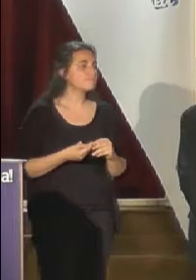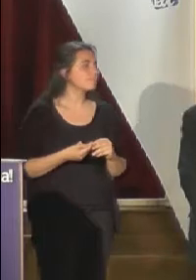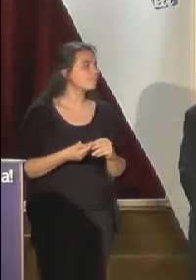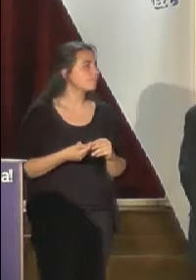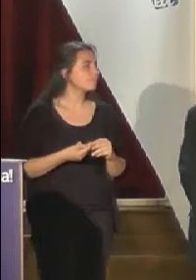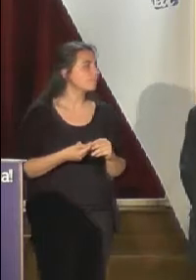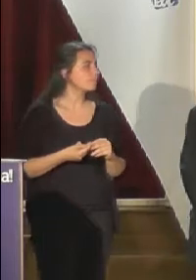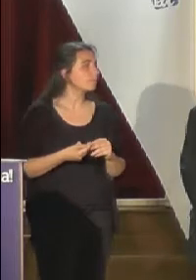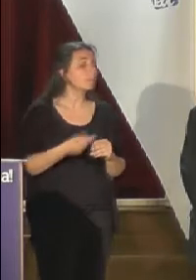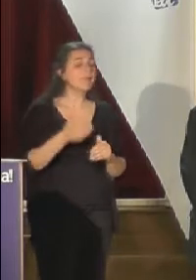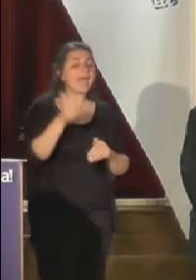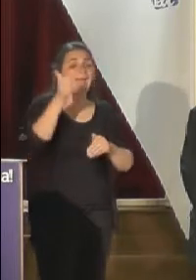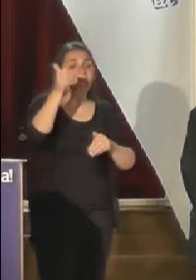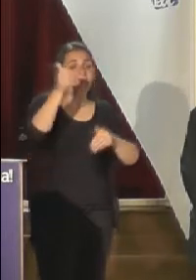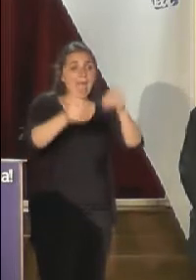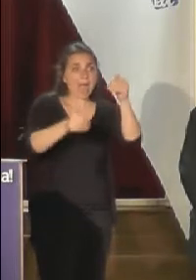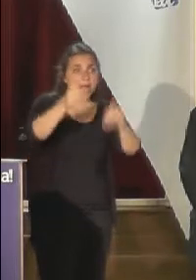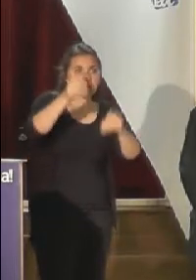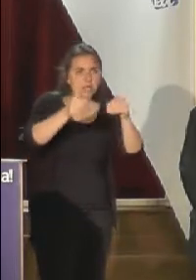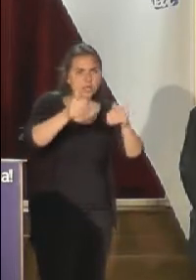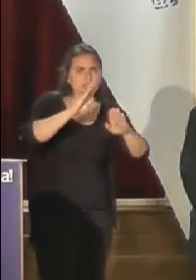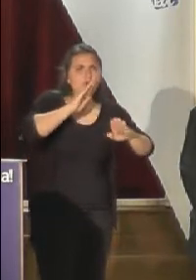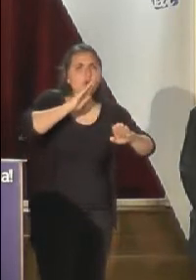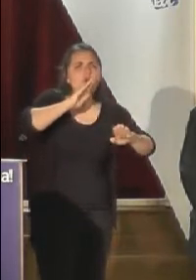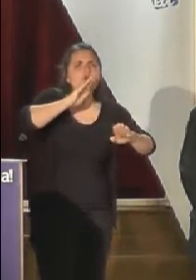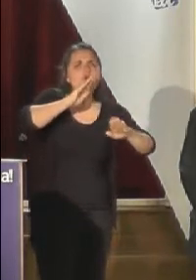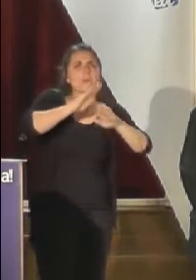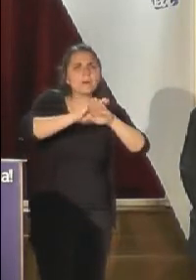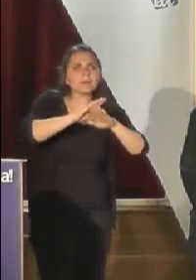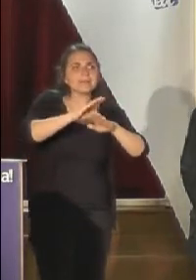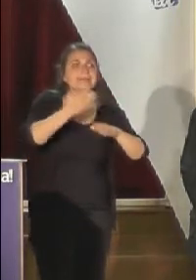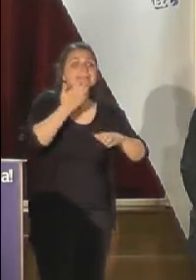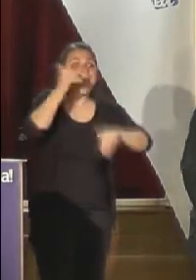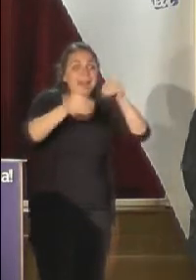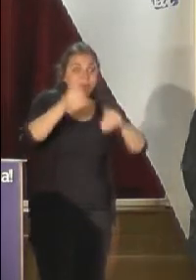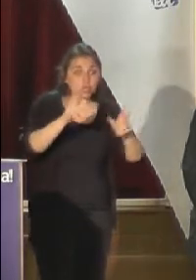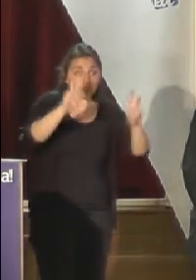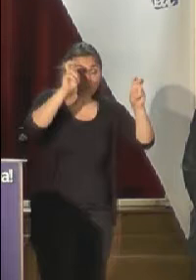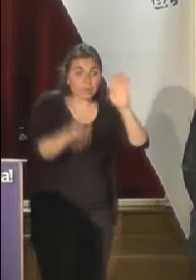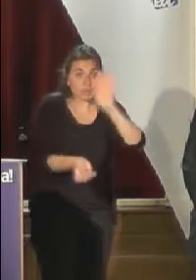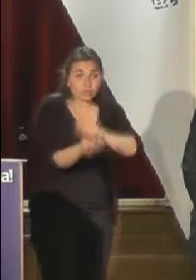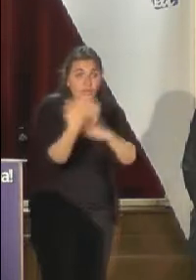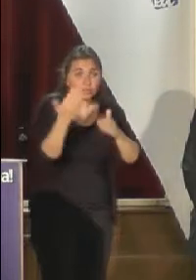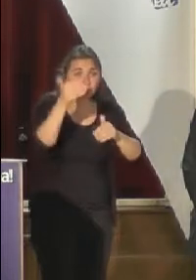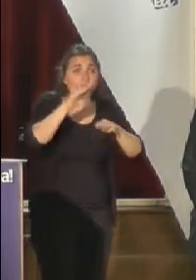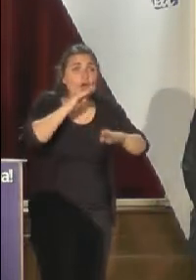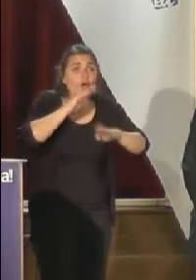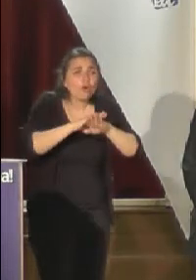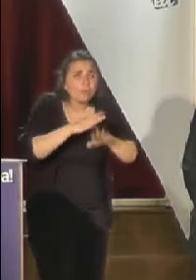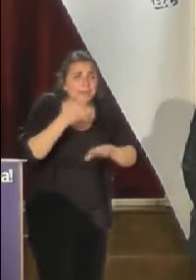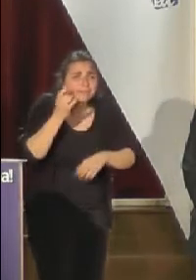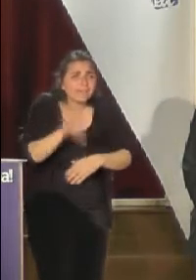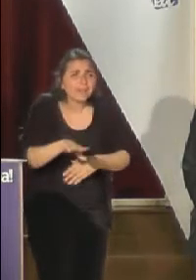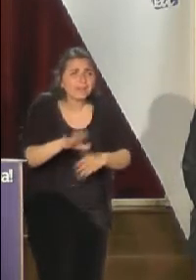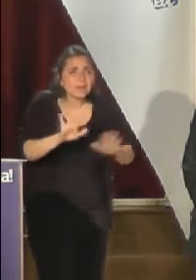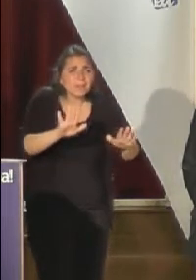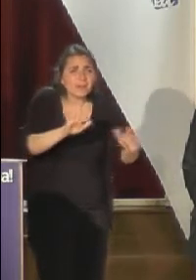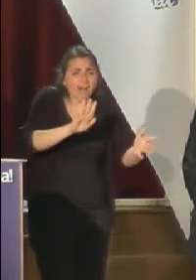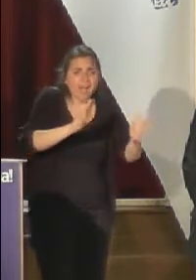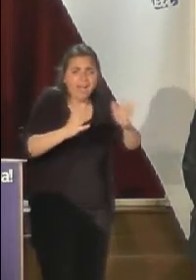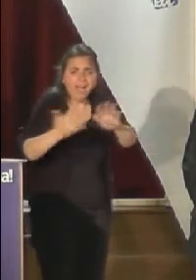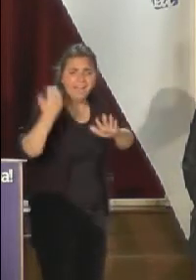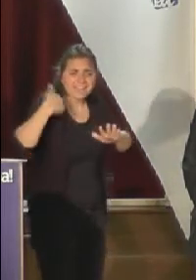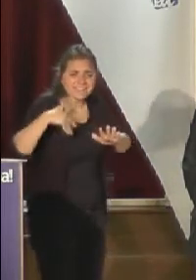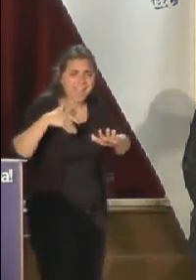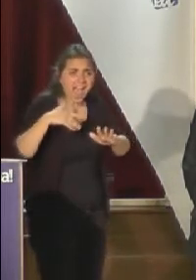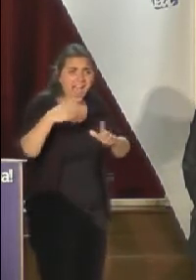se hai novas eleccións, xa dixen, os culpables van ser estes. E ademais, se hai novas eleccións non vai mudar nada. Pois está mudando xa, as enquisas dicen que